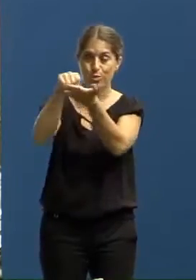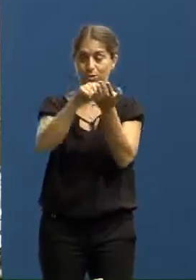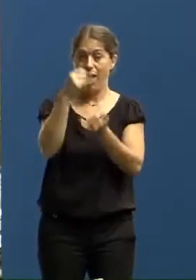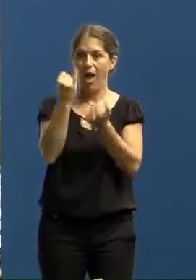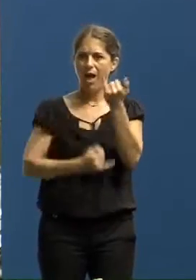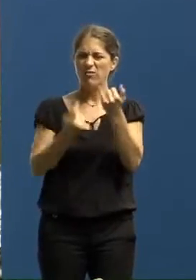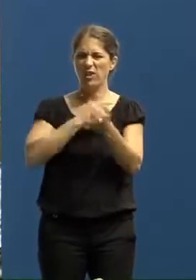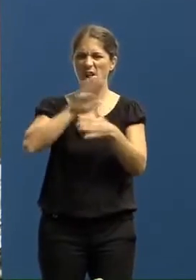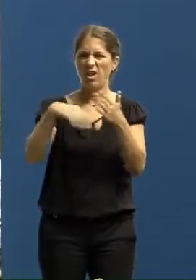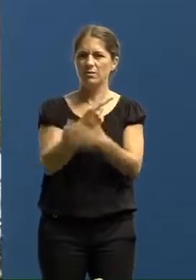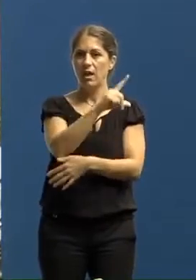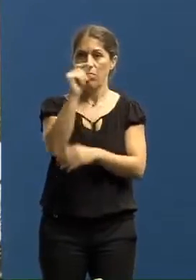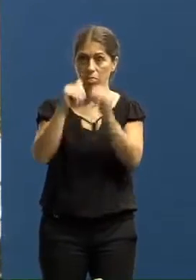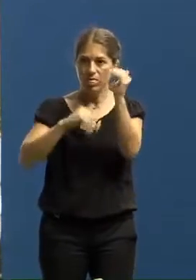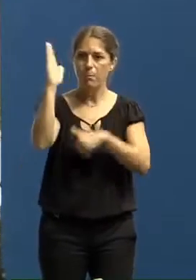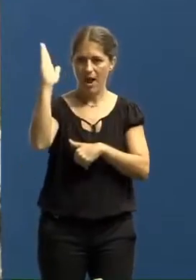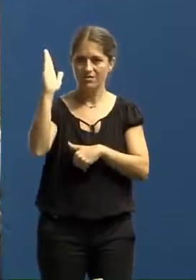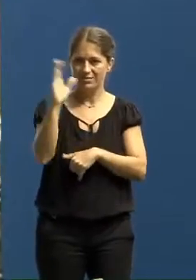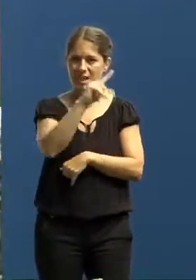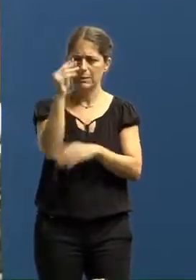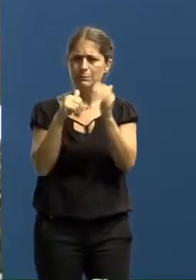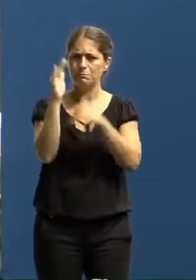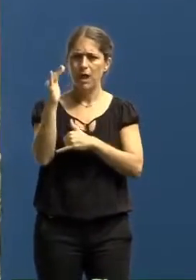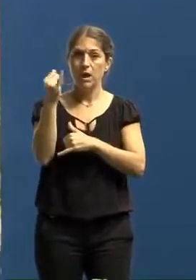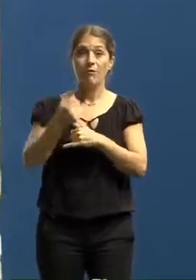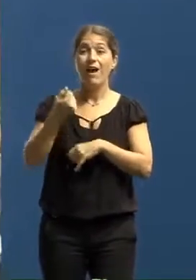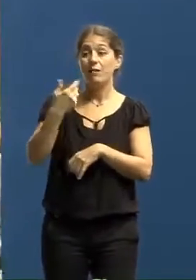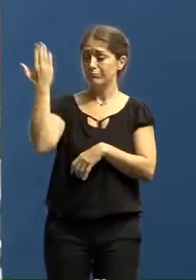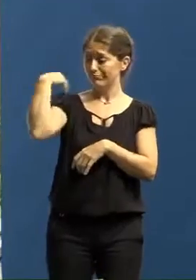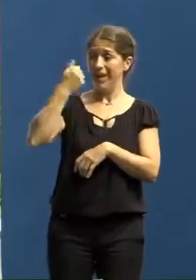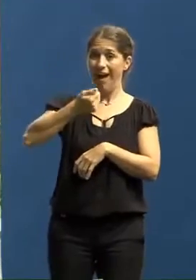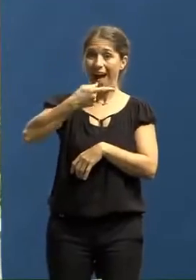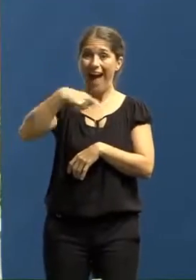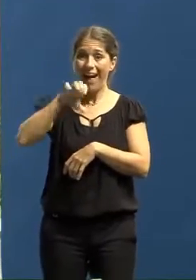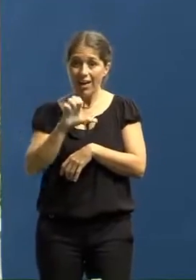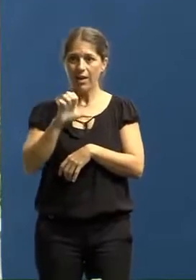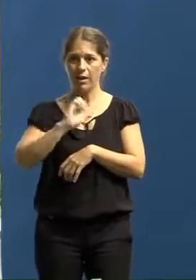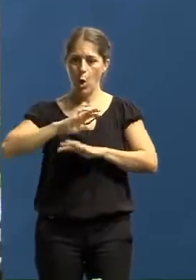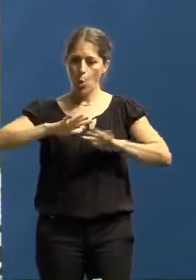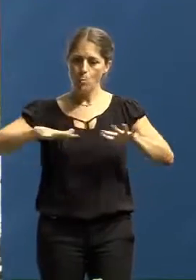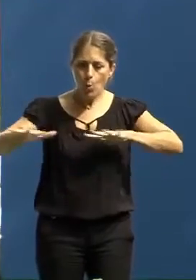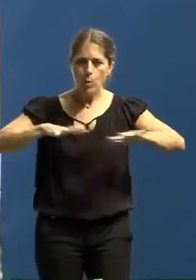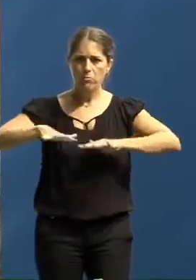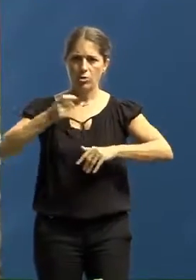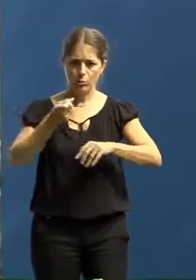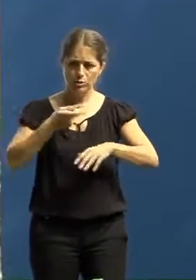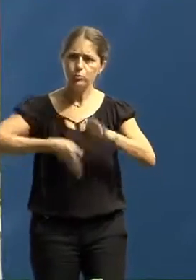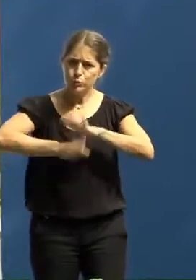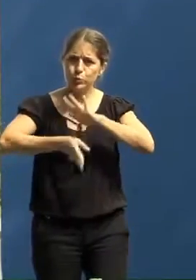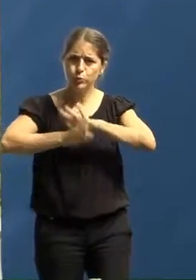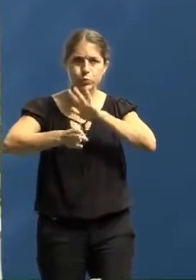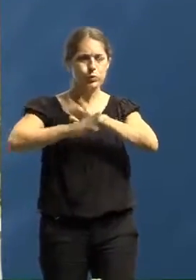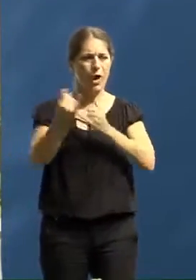necesario acompasar ambos ritmos. O movemento de Ague continuou con En Marea como coalición, tecendo novos lazos de unidade, pero